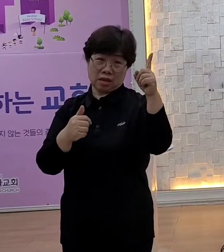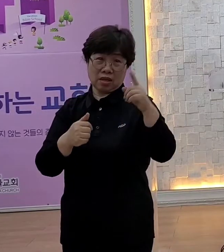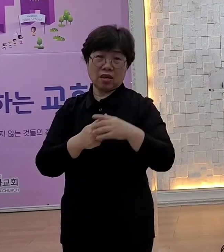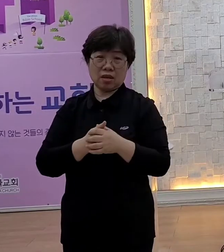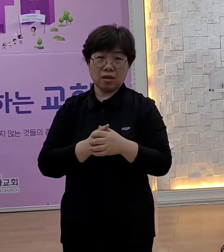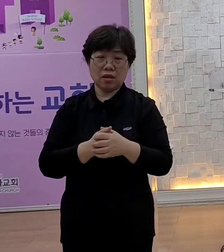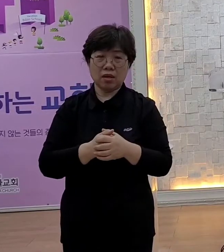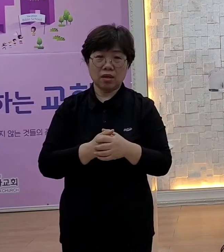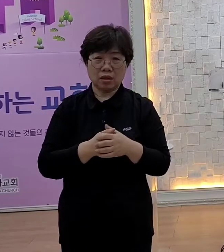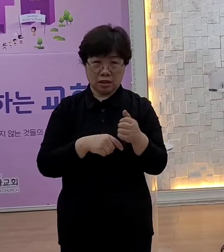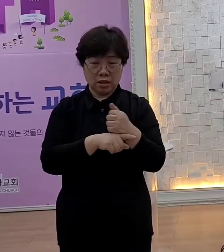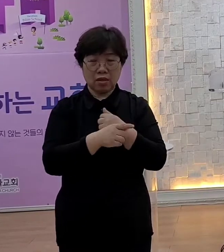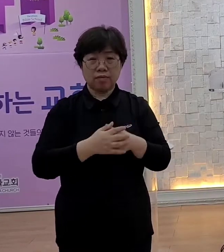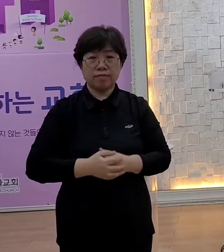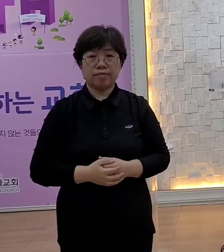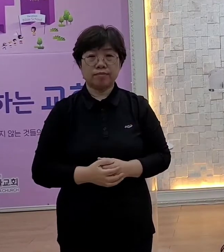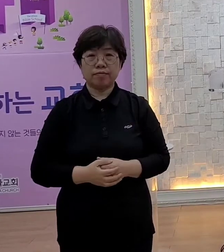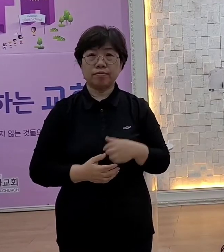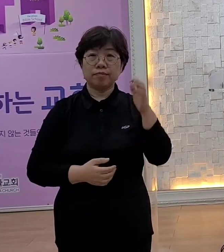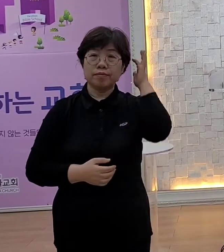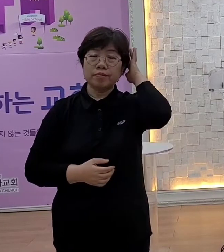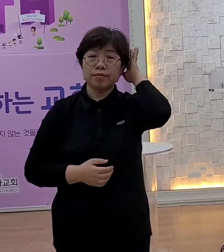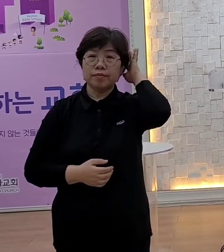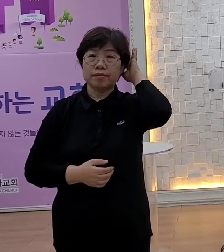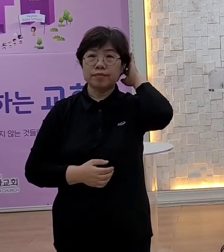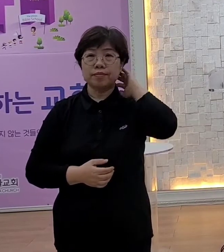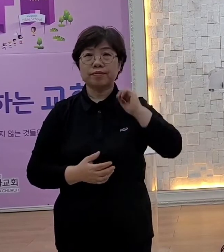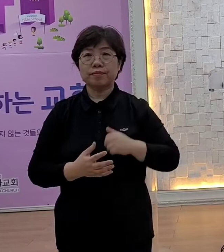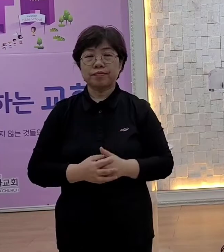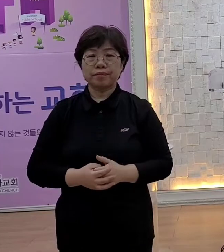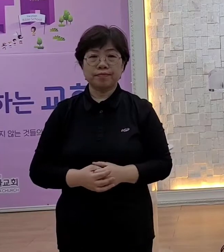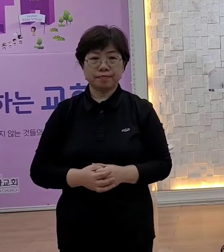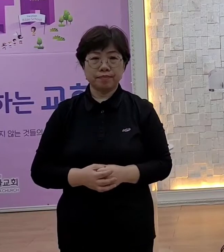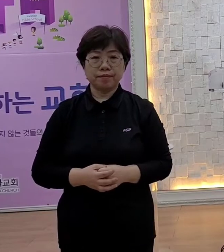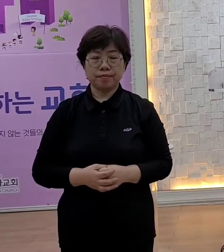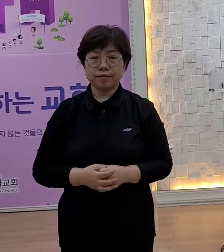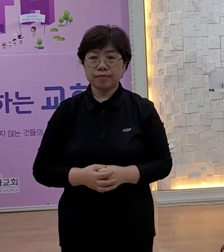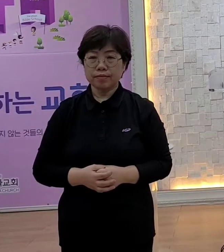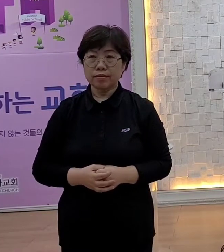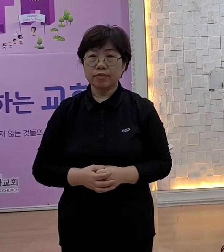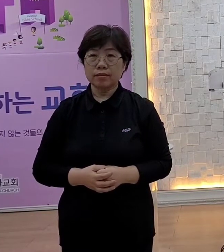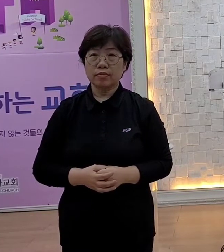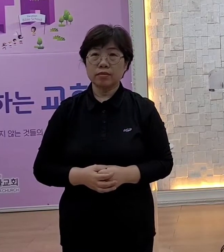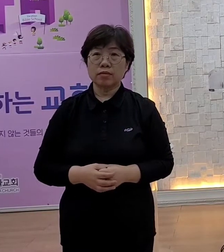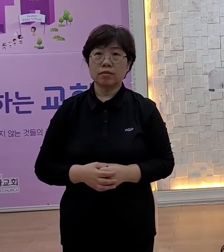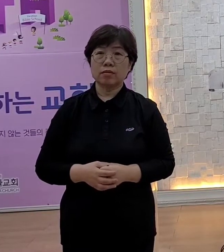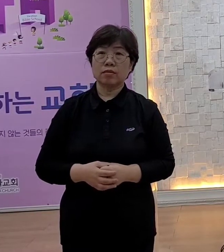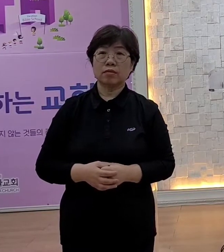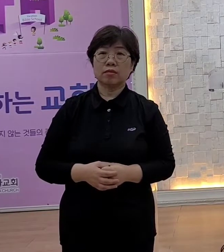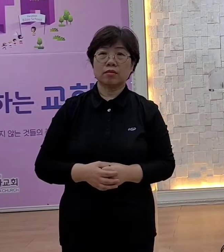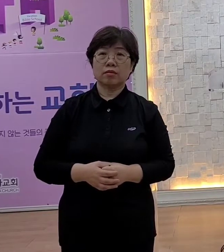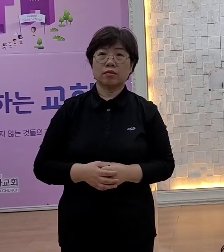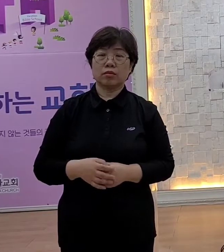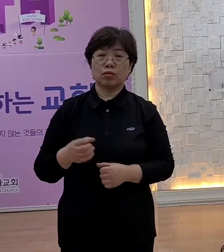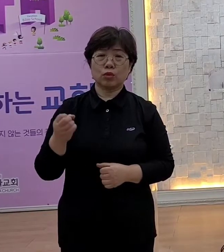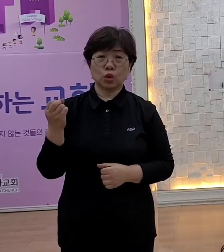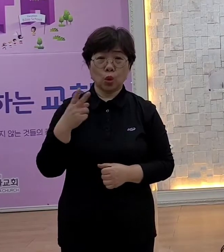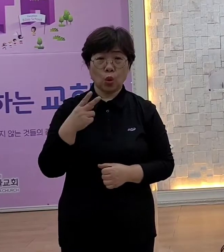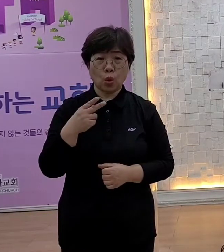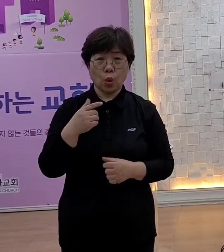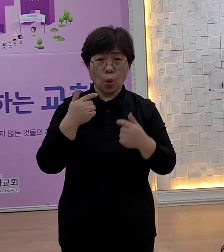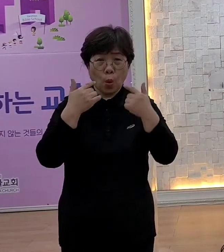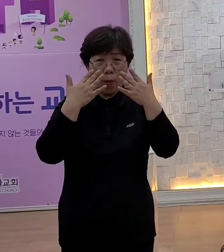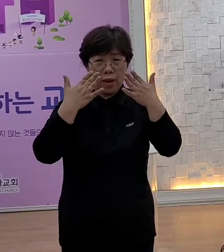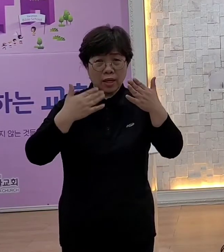제물이 필요합니다. 지금 제가 구약적으로 설명하는 거예요. 구약적으로 희생 제물이 필요합니다. 그리고